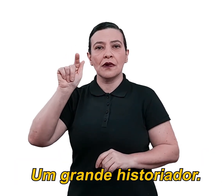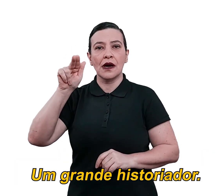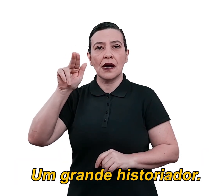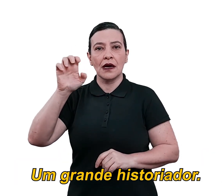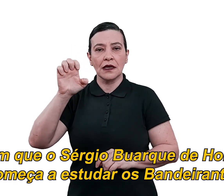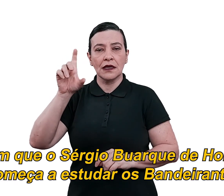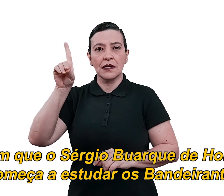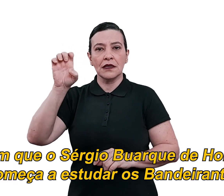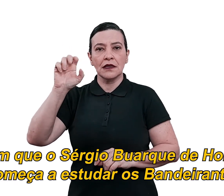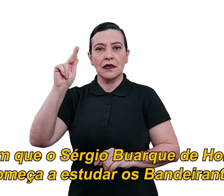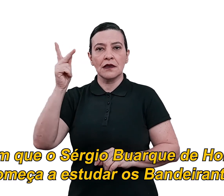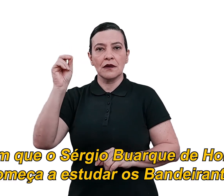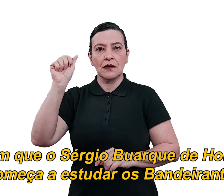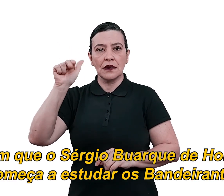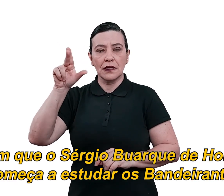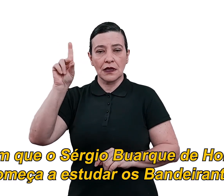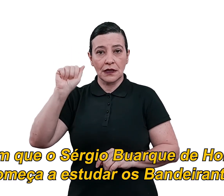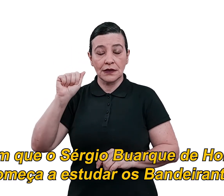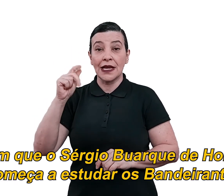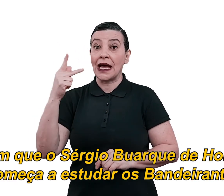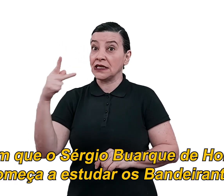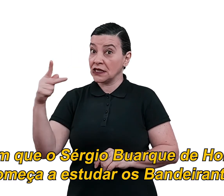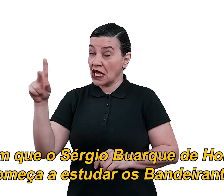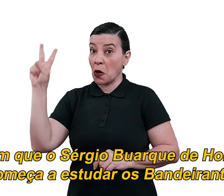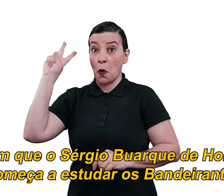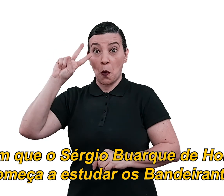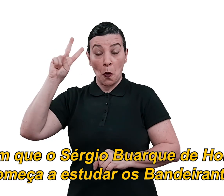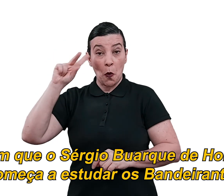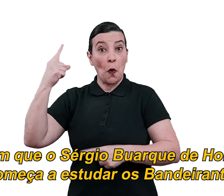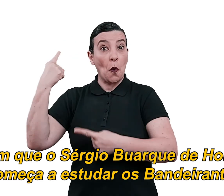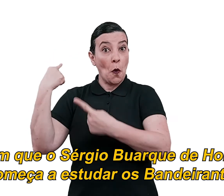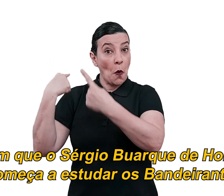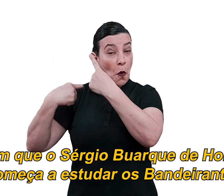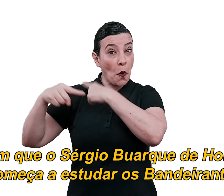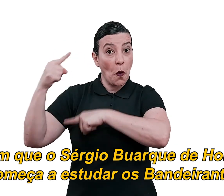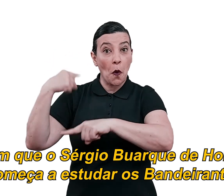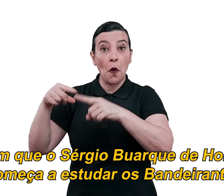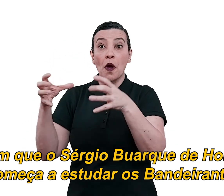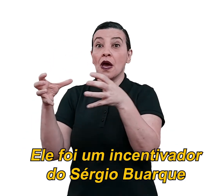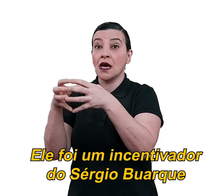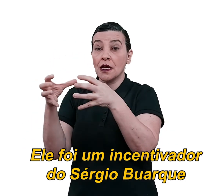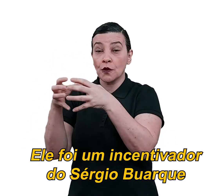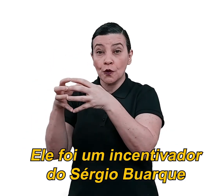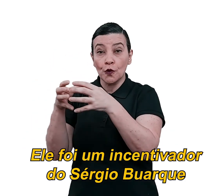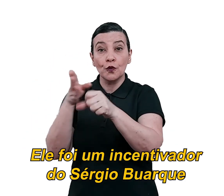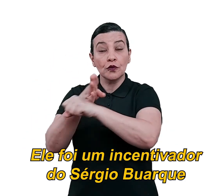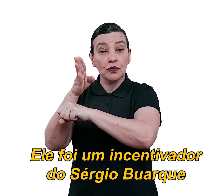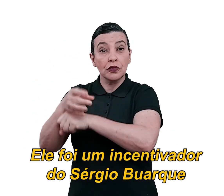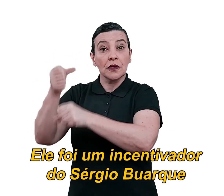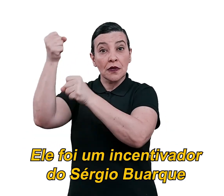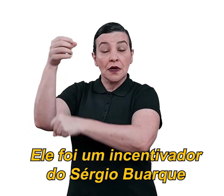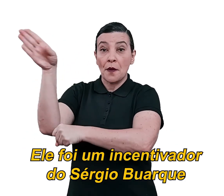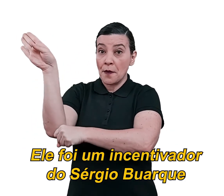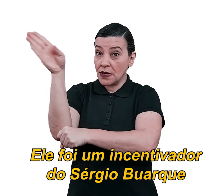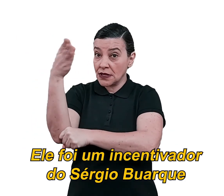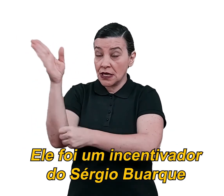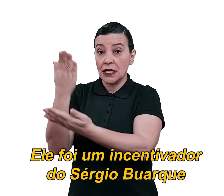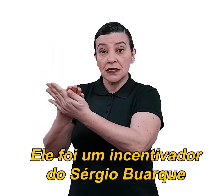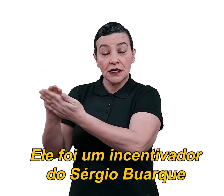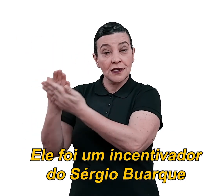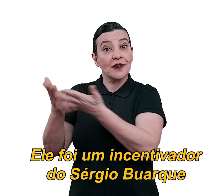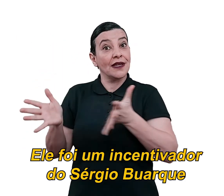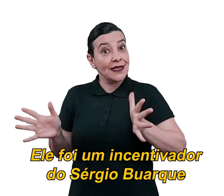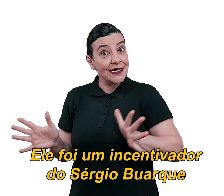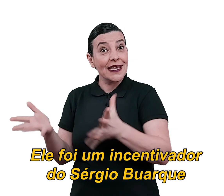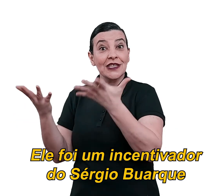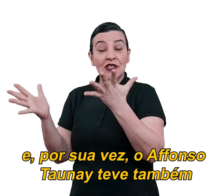historiador, né? Dizem que o Sérgio Buarque de Holanda começa a estudar os bandeirantes, ele foi um incentivador do